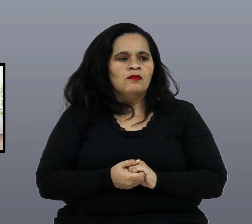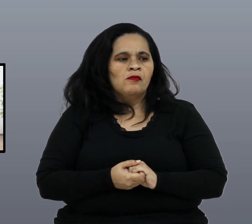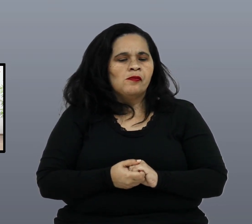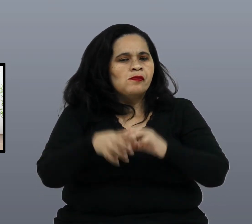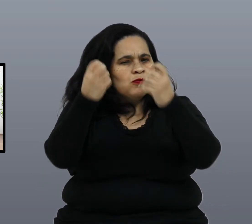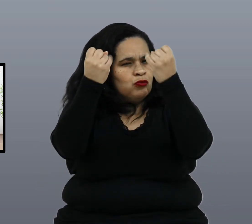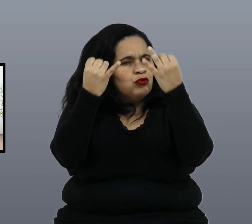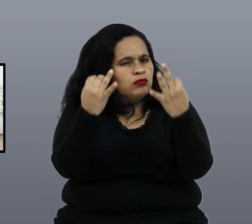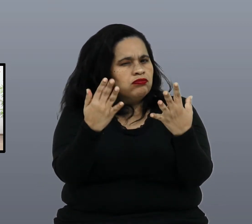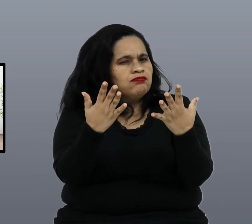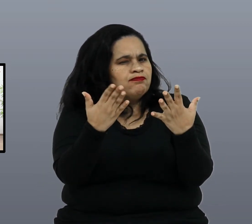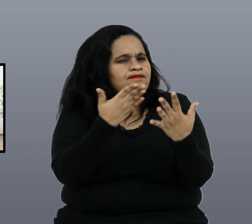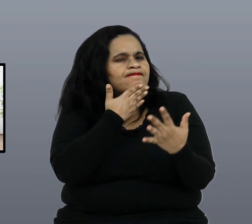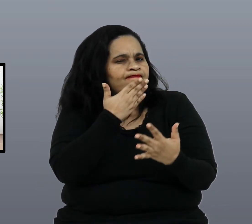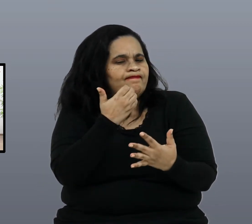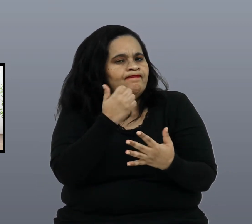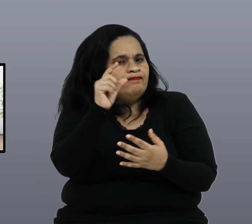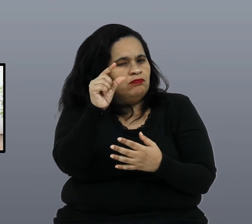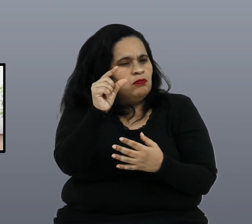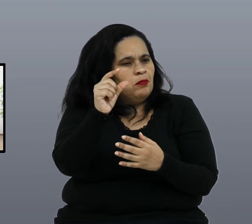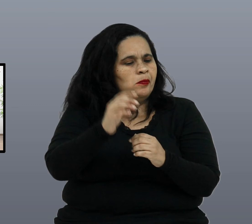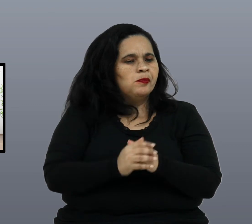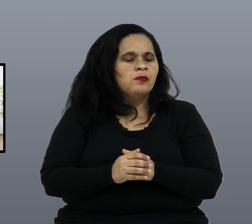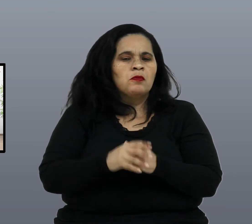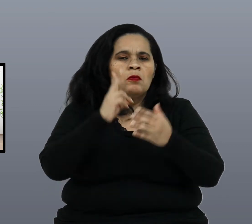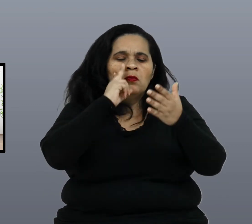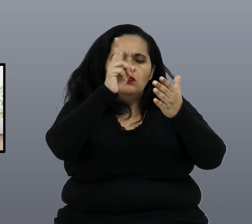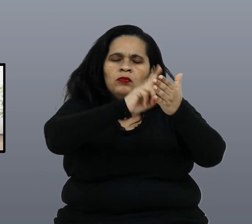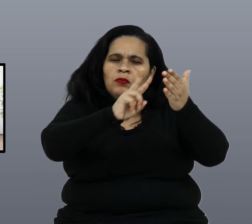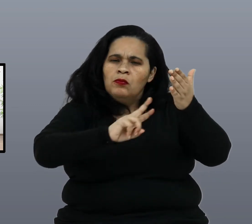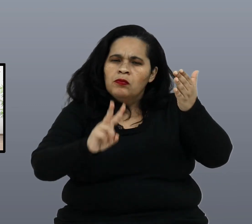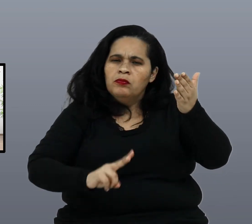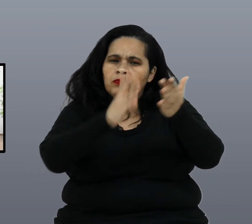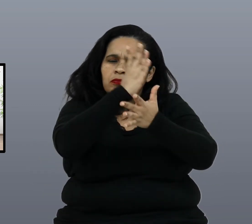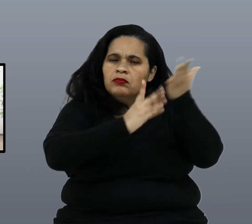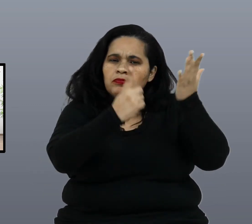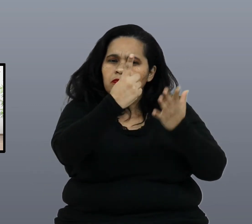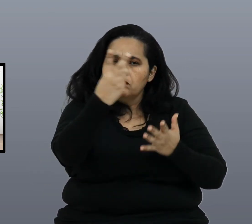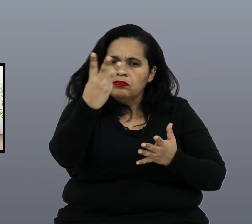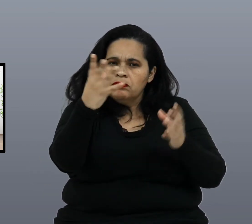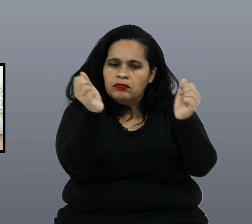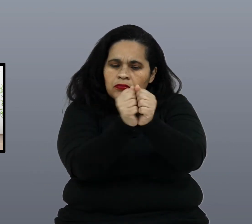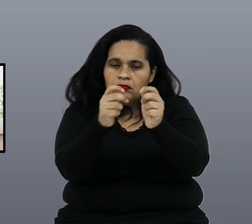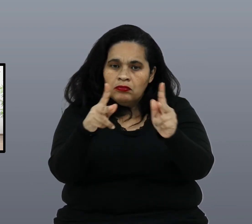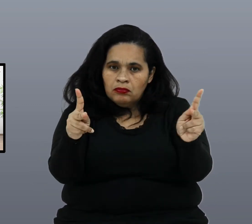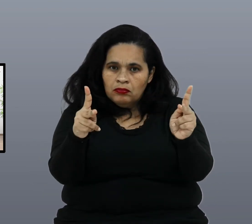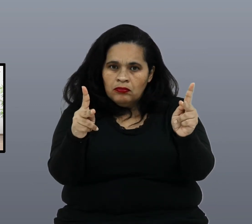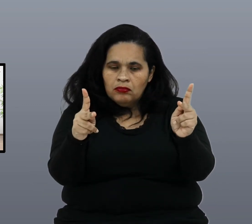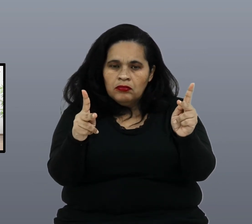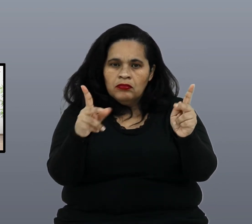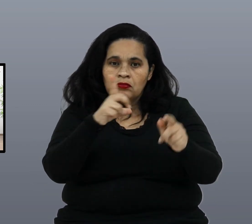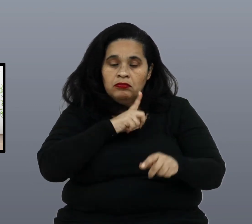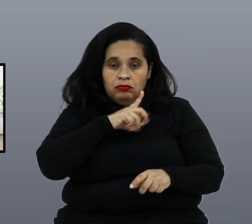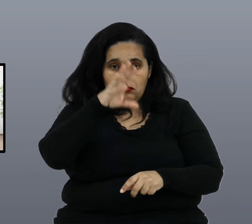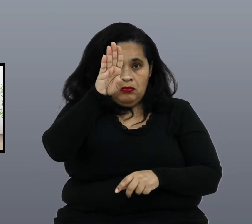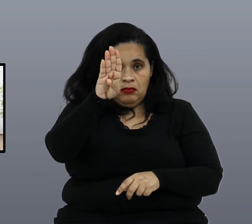isso melhor para não ficar confuso, né? Quando nós lemos o capítulo 13 do Apocalipse, a besta